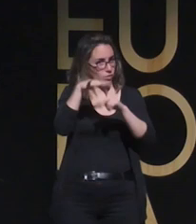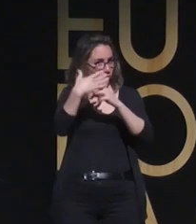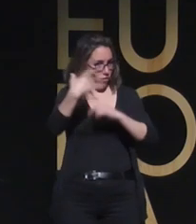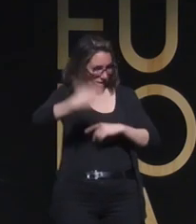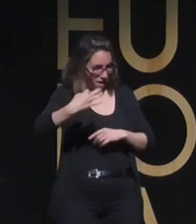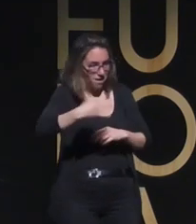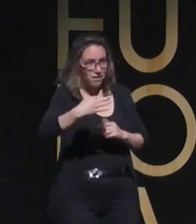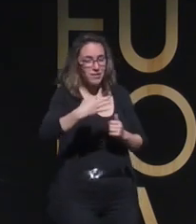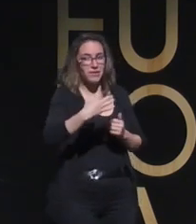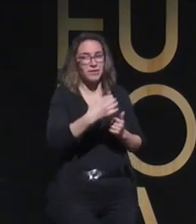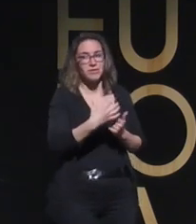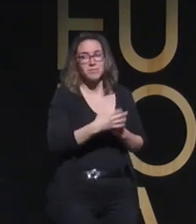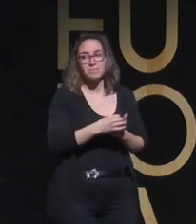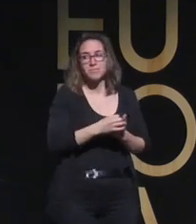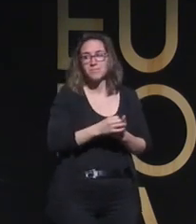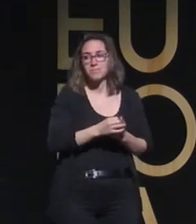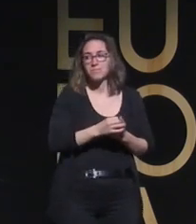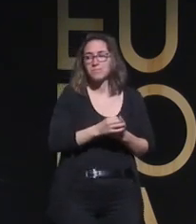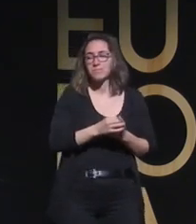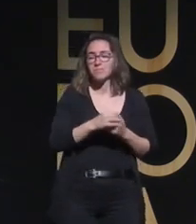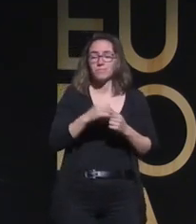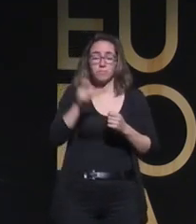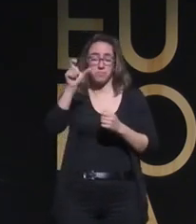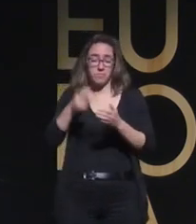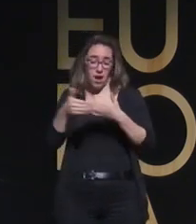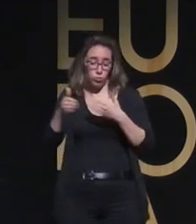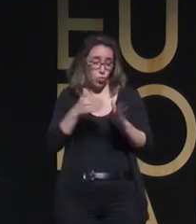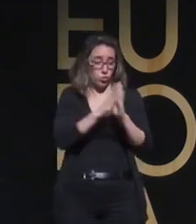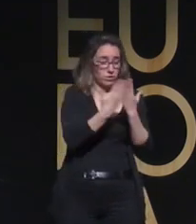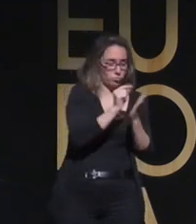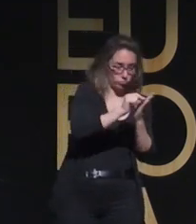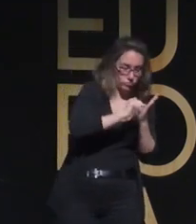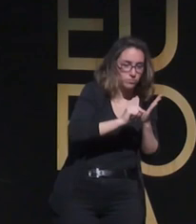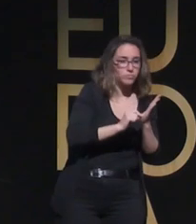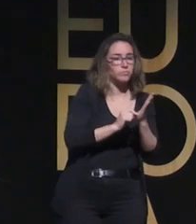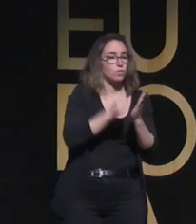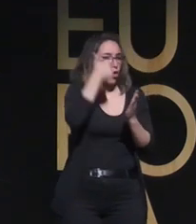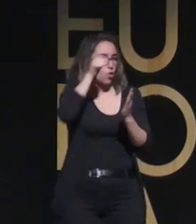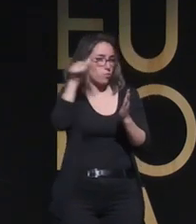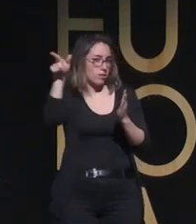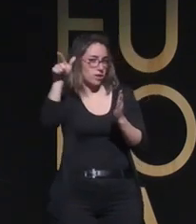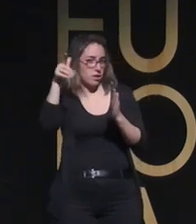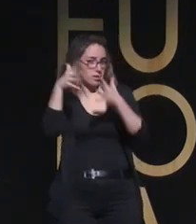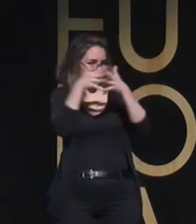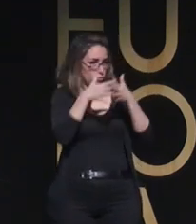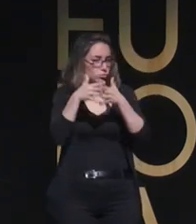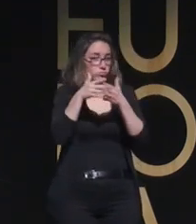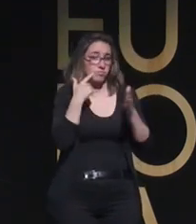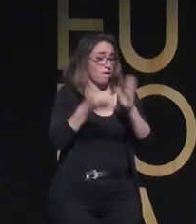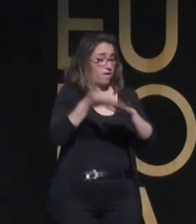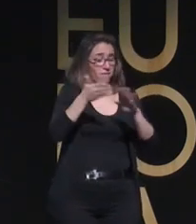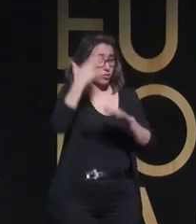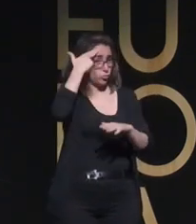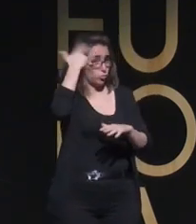era real. Lo recogió Halley en un libro que escribió de la terapia de la ordalía de un hombre en San Francisco que se iba a suicidar y había un